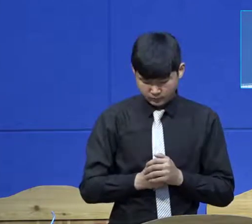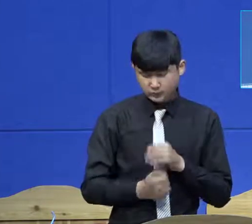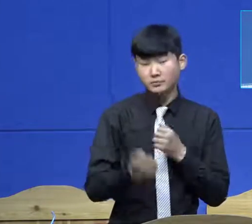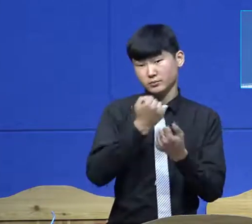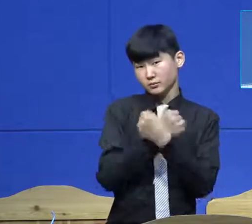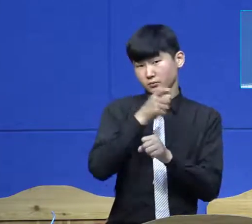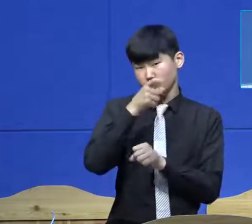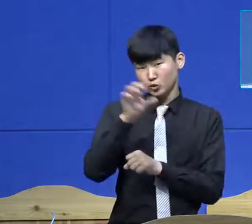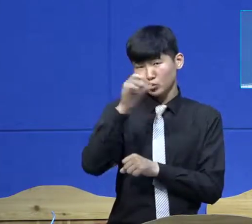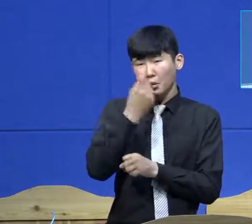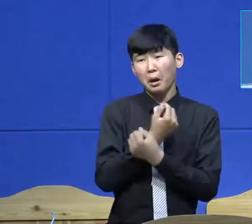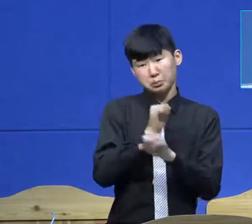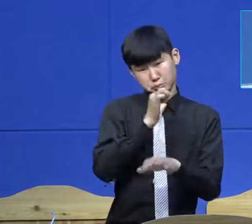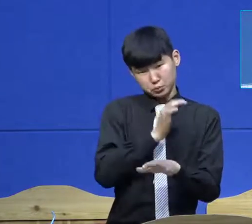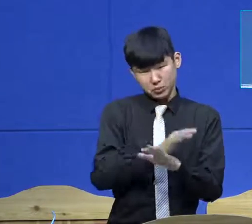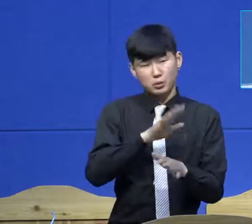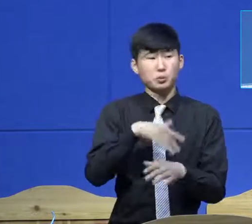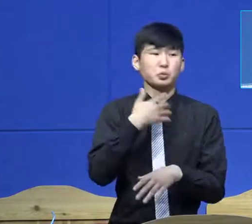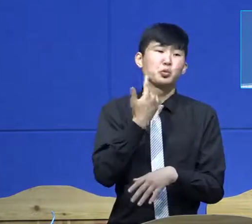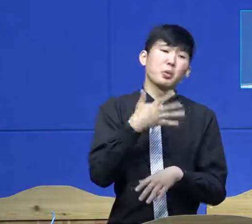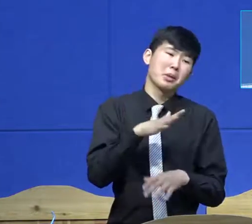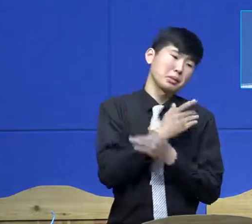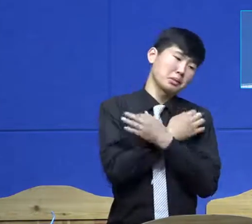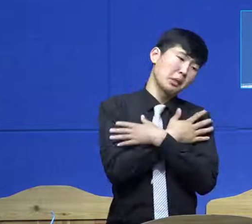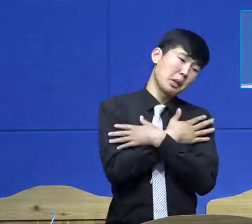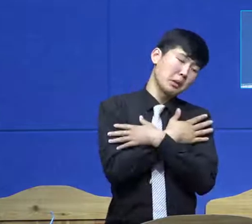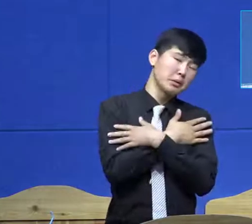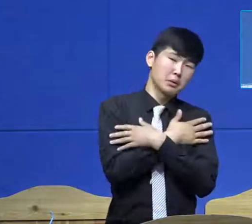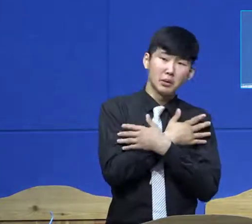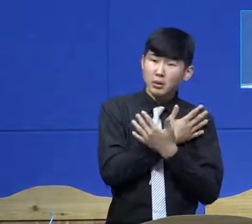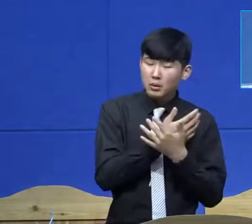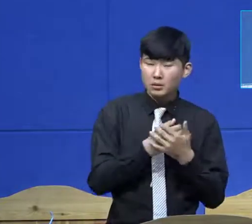Аврагдсан хүн зөвхөн аврагдчаа зүгээр л тайван амар.